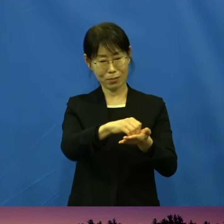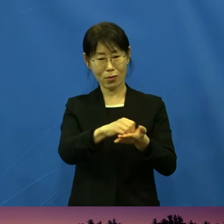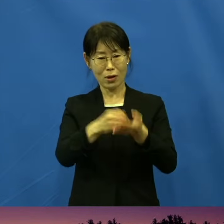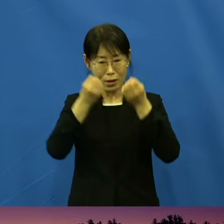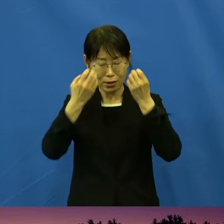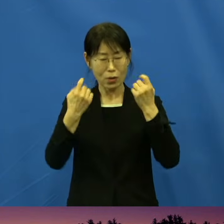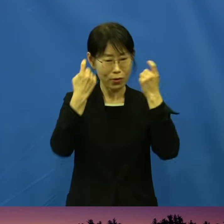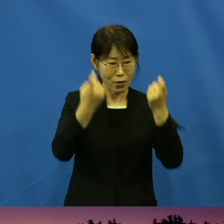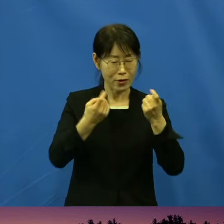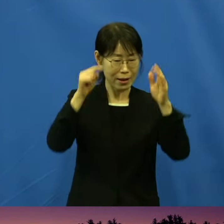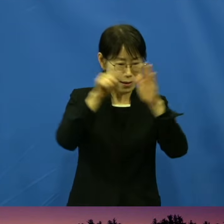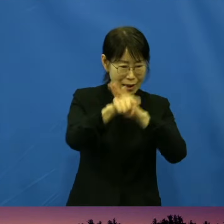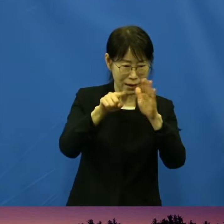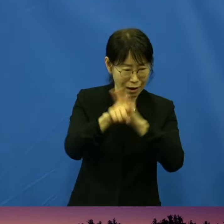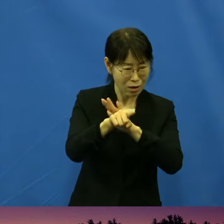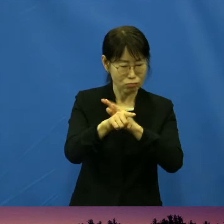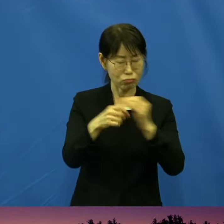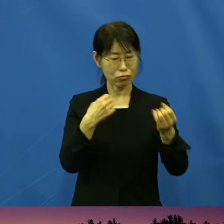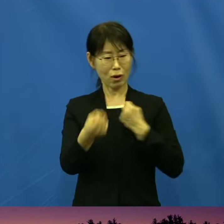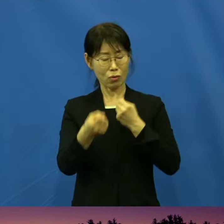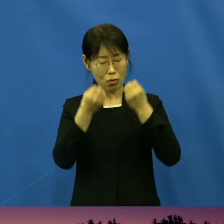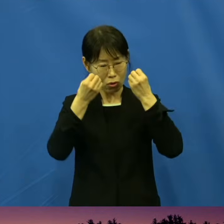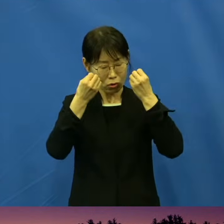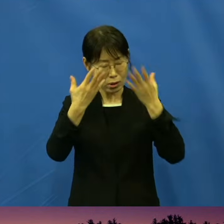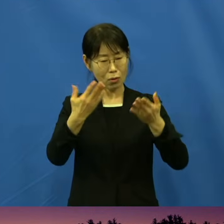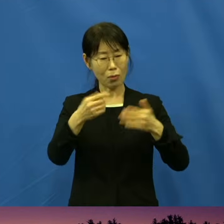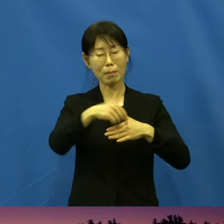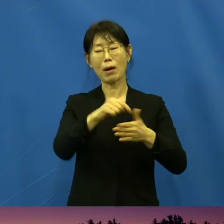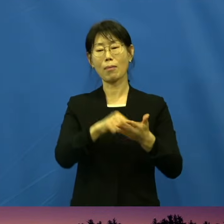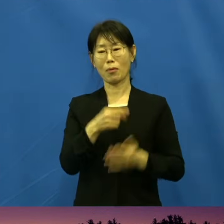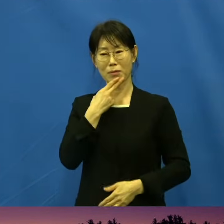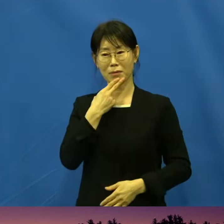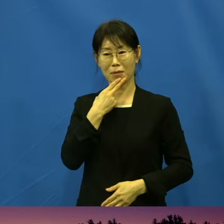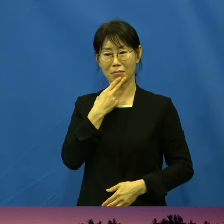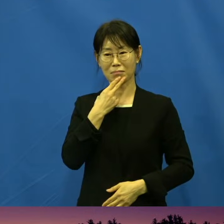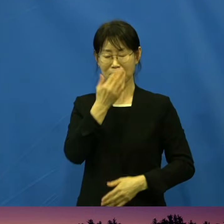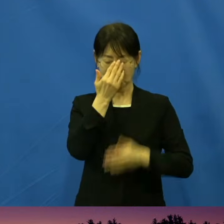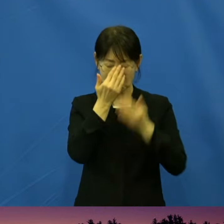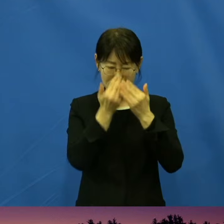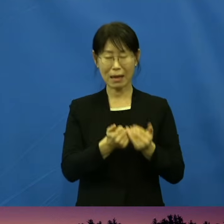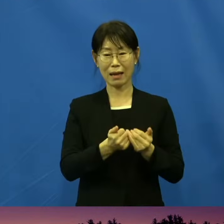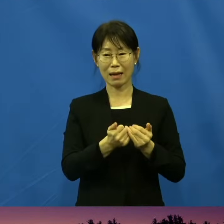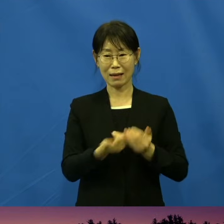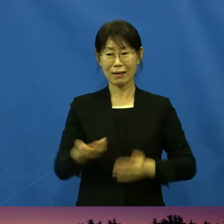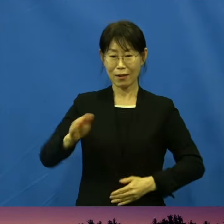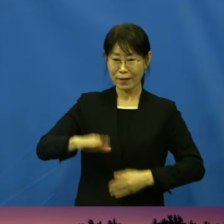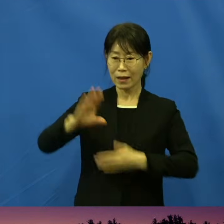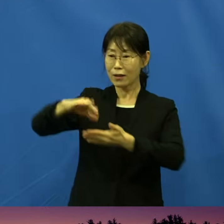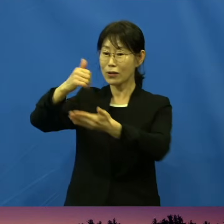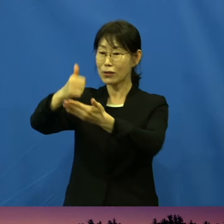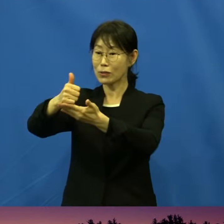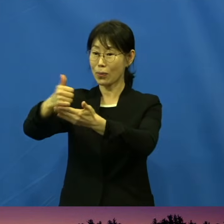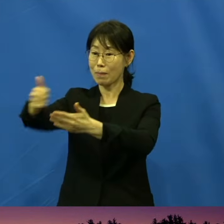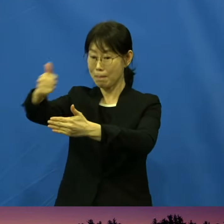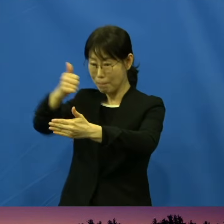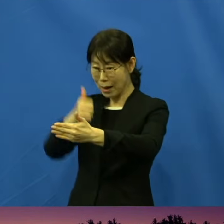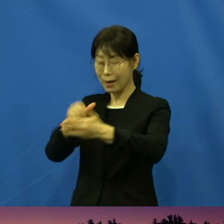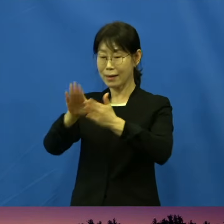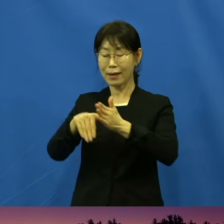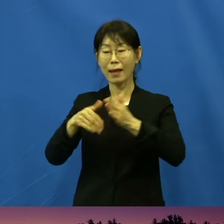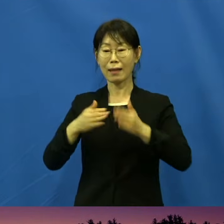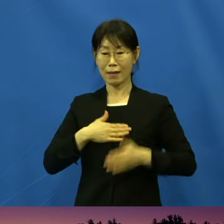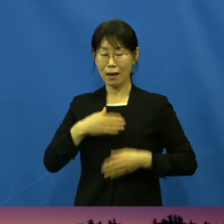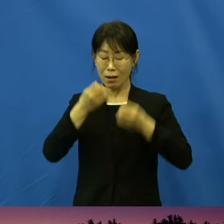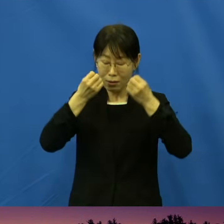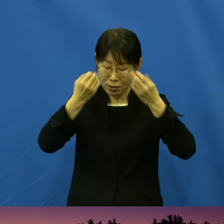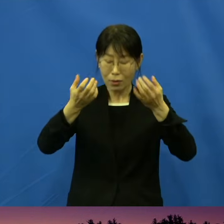뭘 해도 새롭지 않아요. 여기에 그리스도 안에 있으면 새로운 피조물이라. 왜?